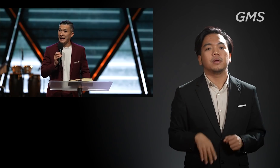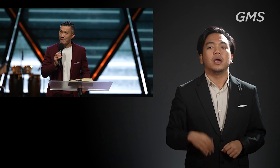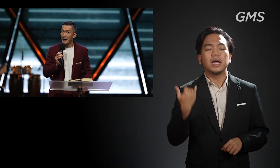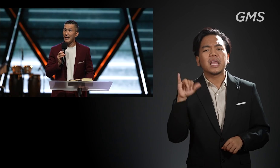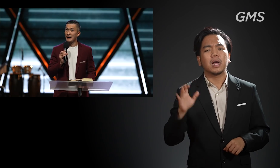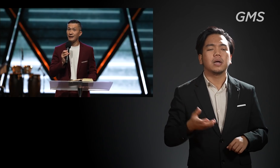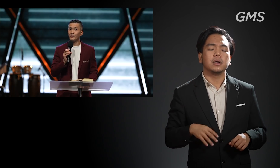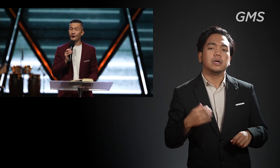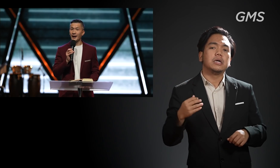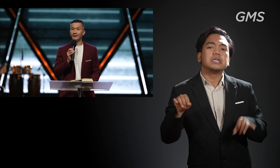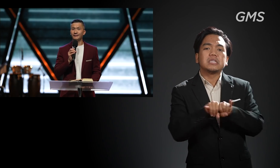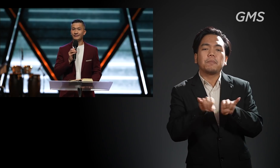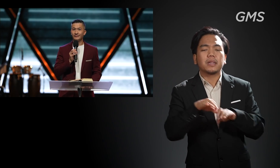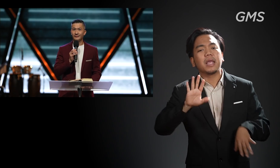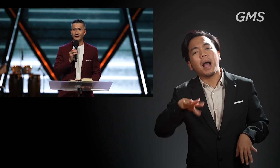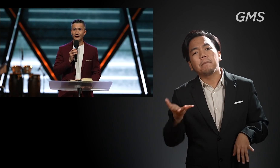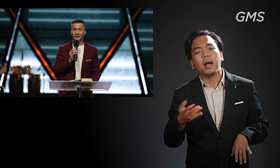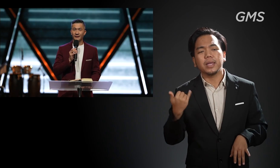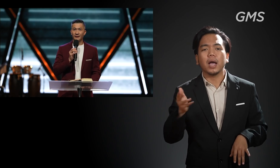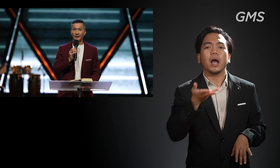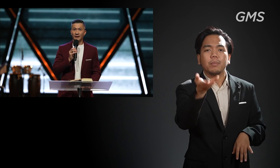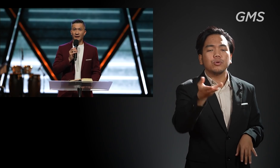menentukan benih apa yang Anda taburkan.